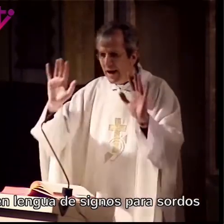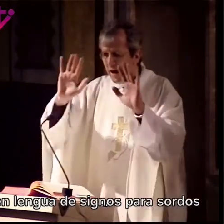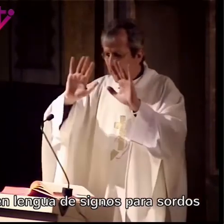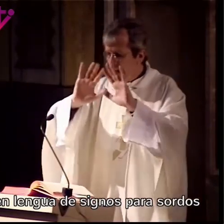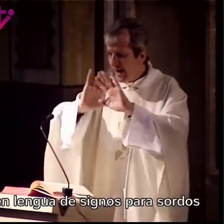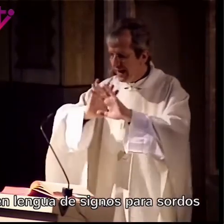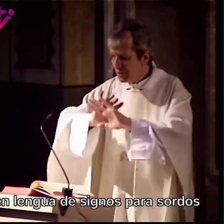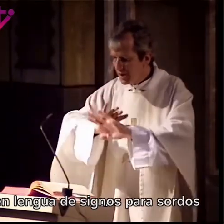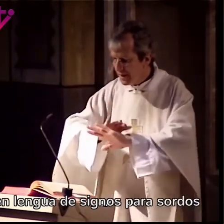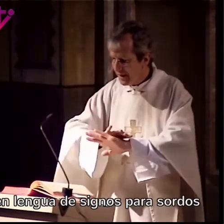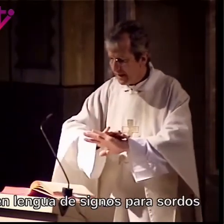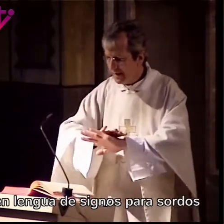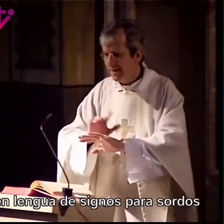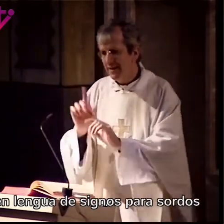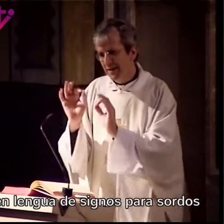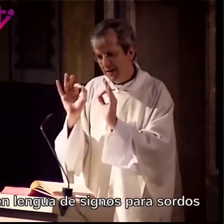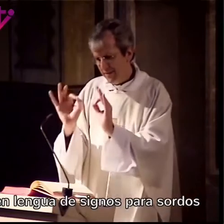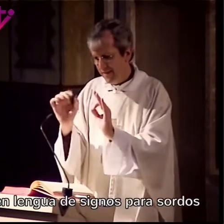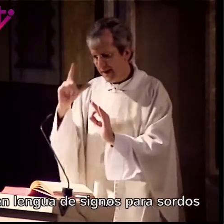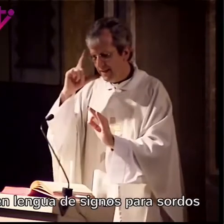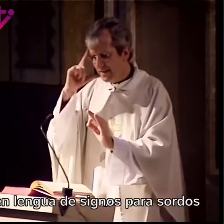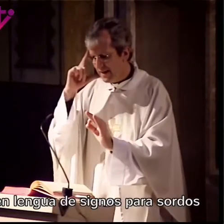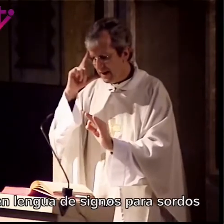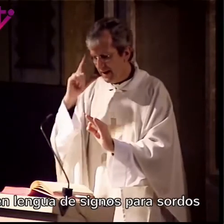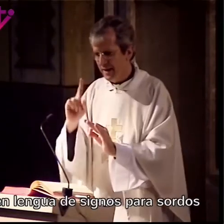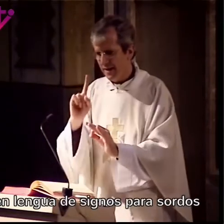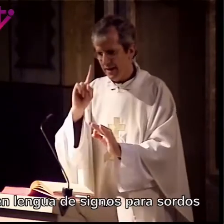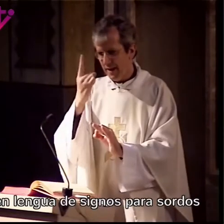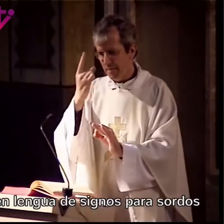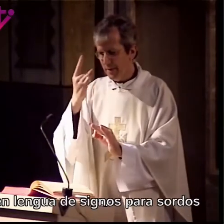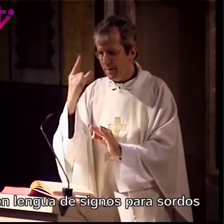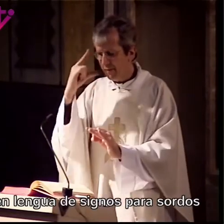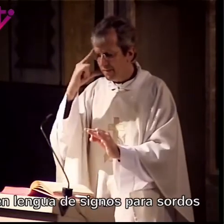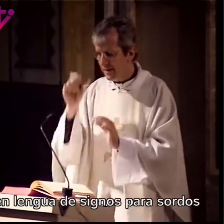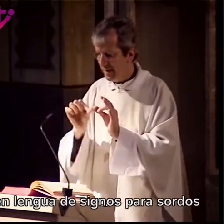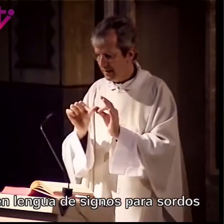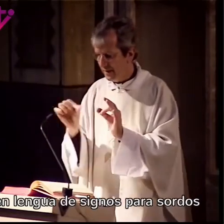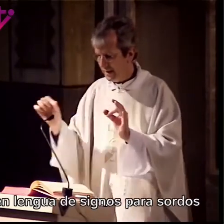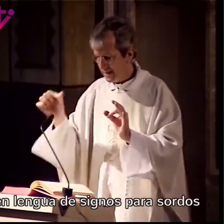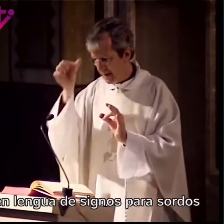Al anochecer de aquel día, el primer día de la semana,